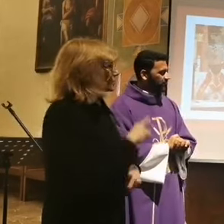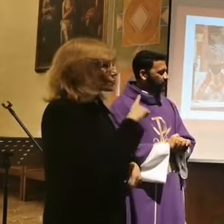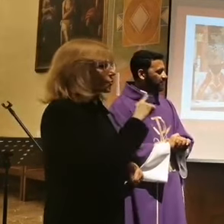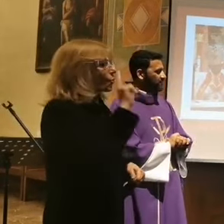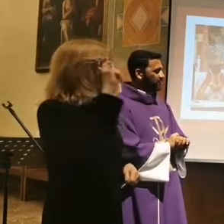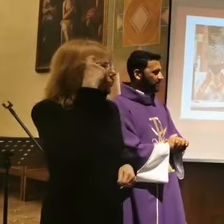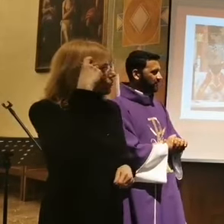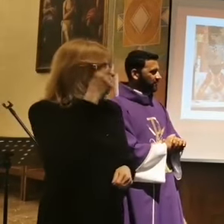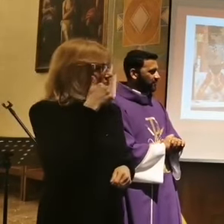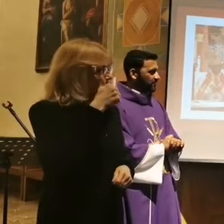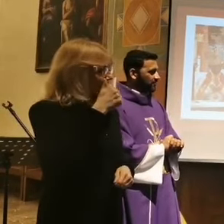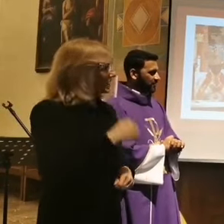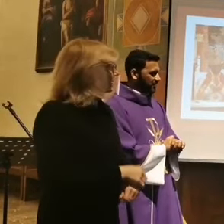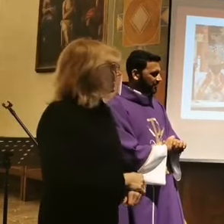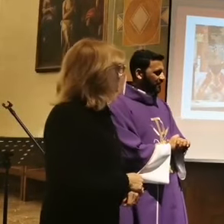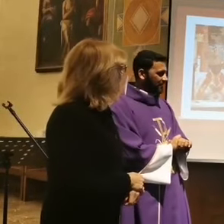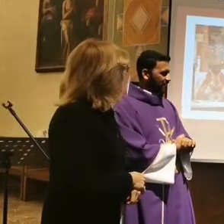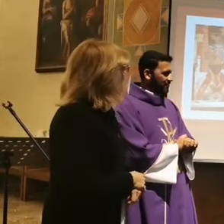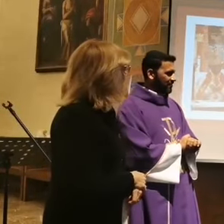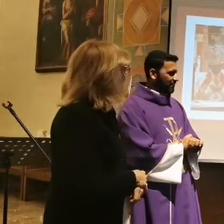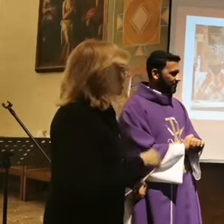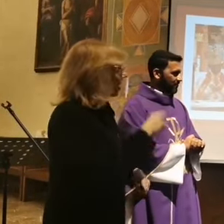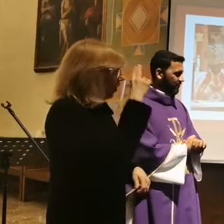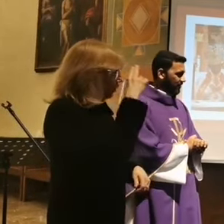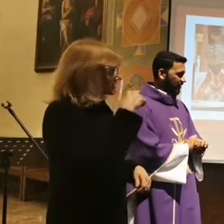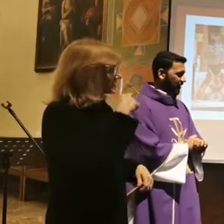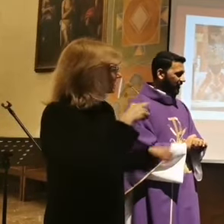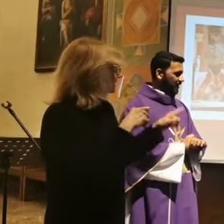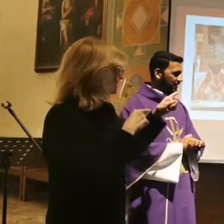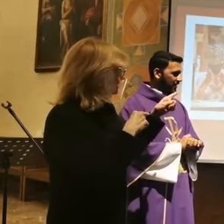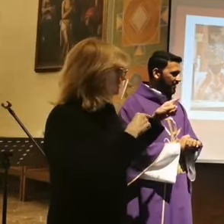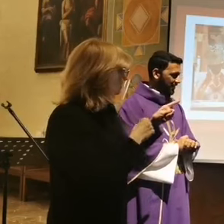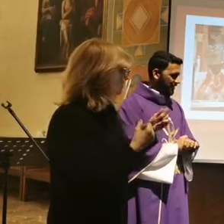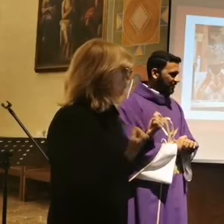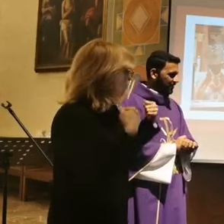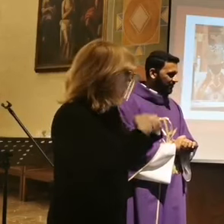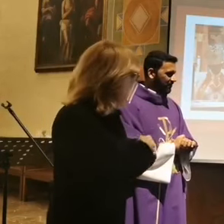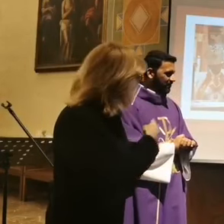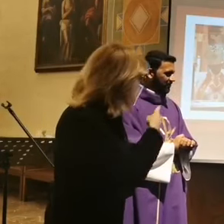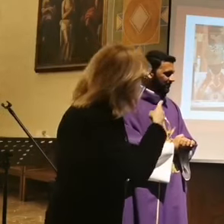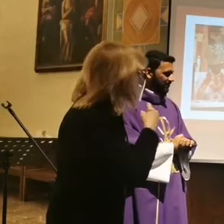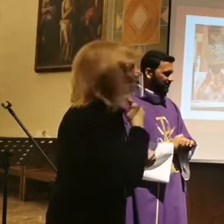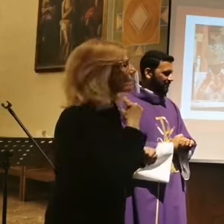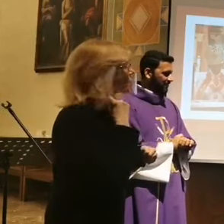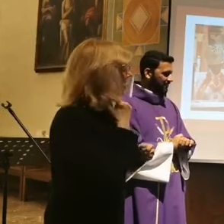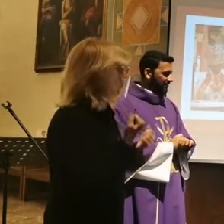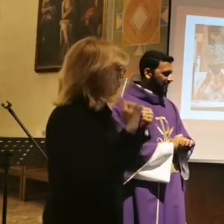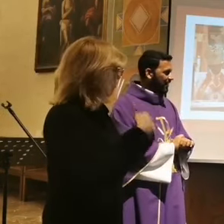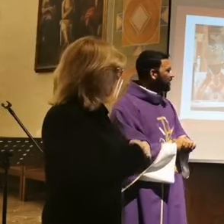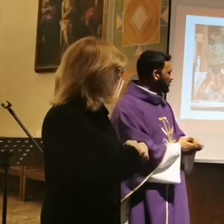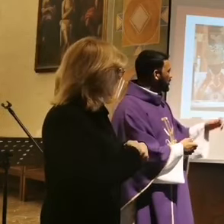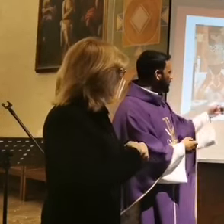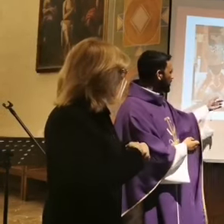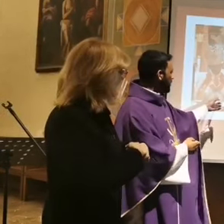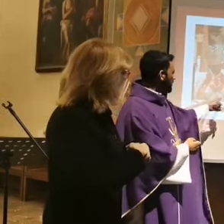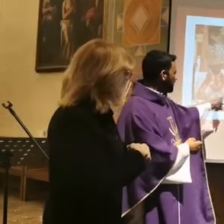wszystkim ojciec Jinson odprawia. Nie ubiera ornatu. Nie ubiera, albo